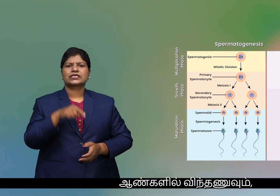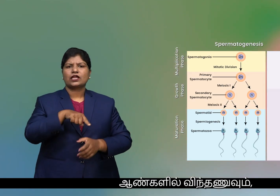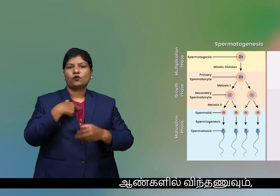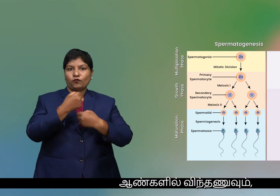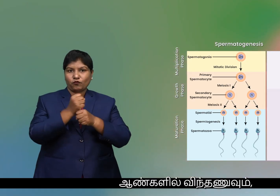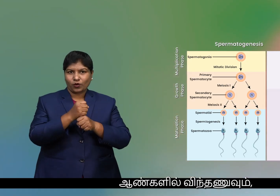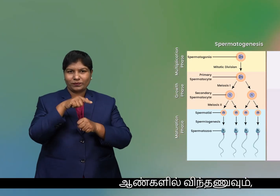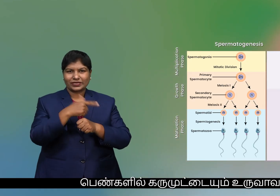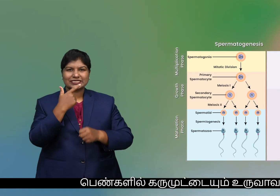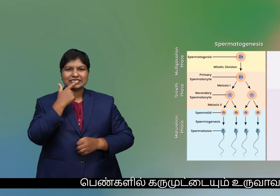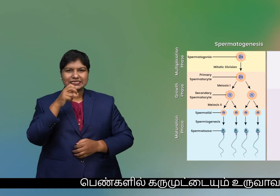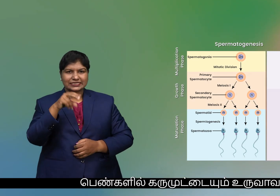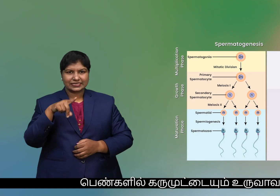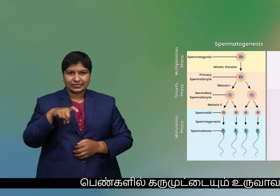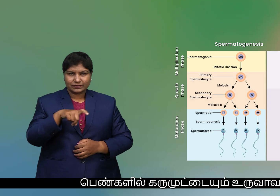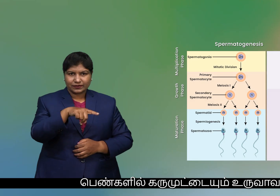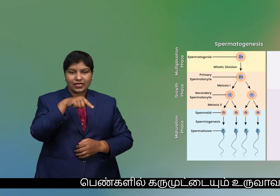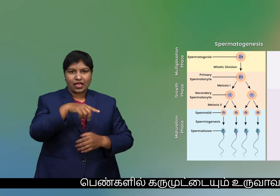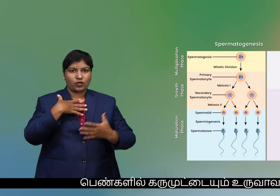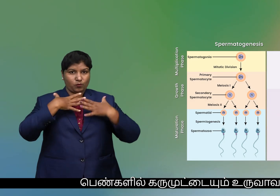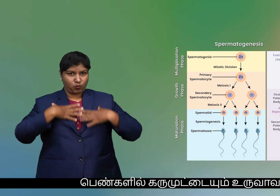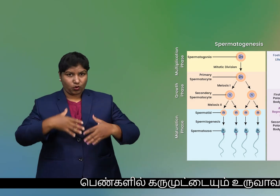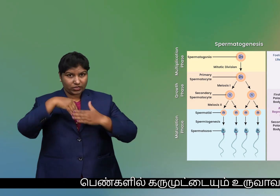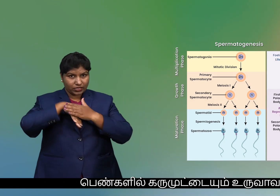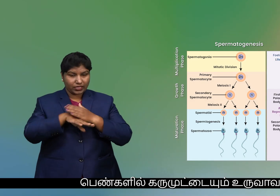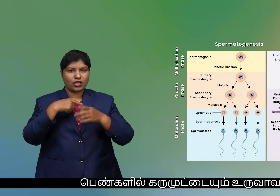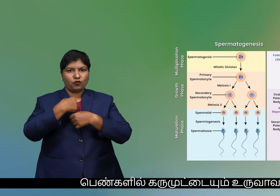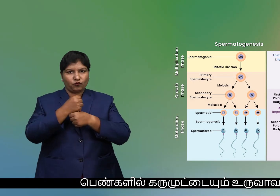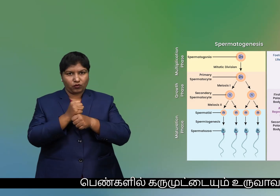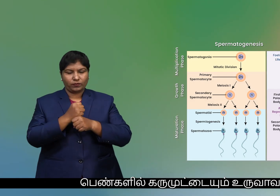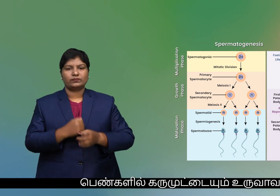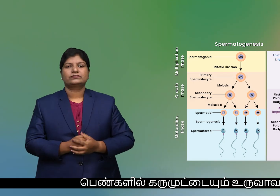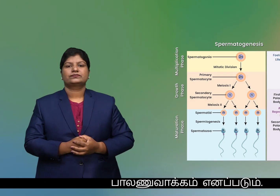ஆண்களில் விந்தணுவும் பெண்களில் கருமுட்டையும் உருவாவது